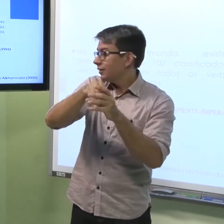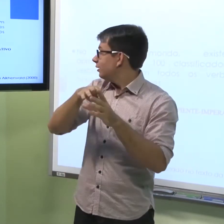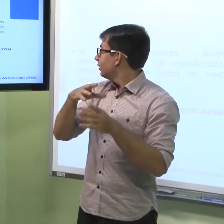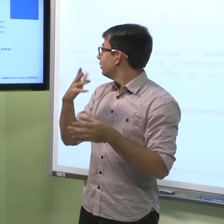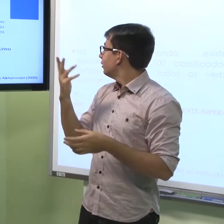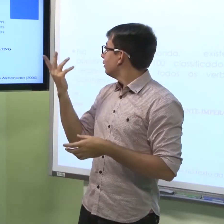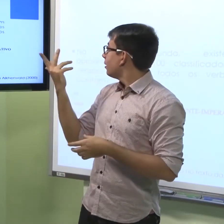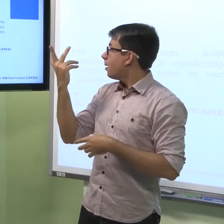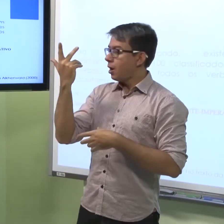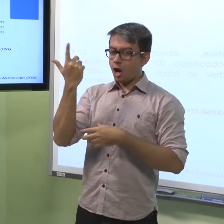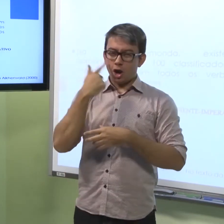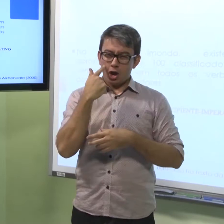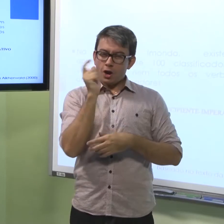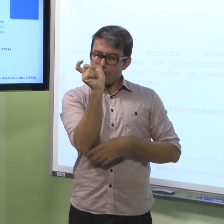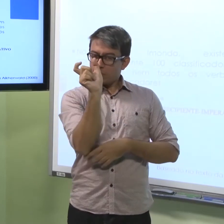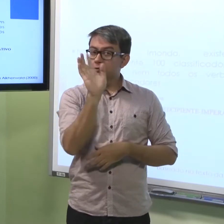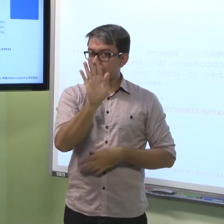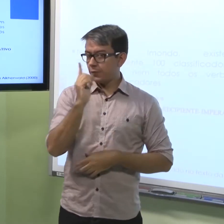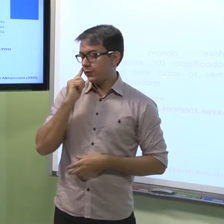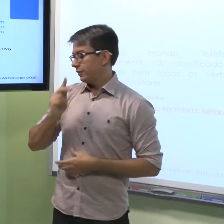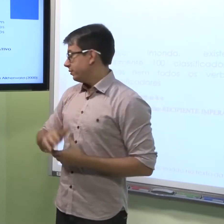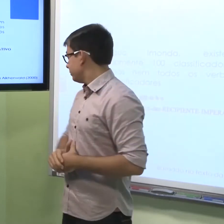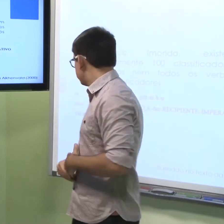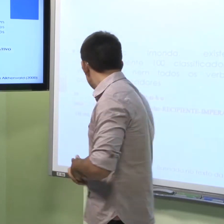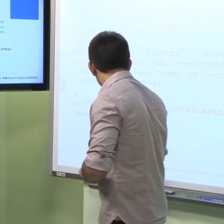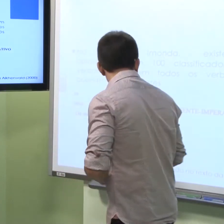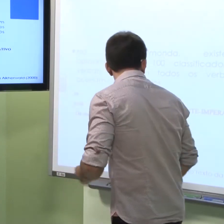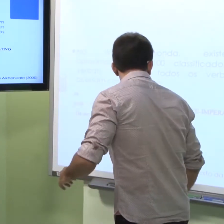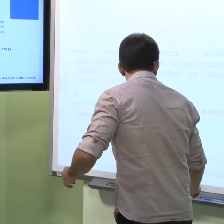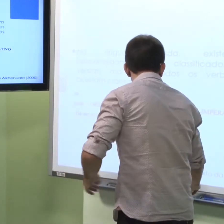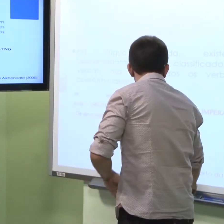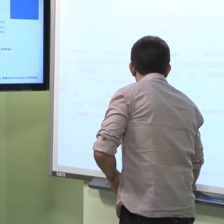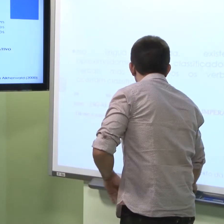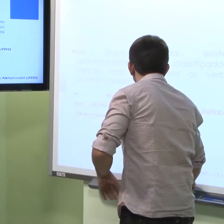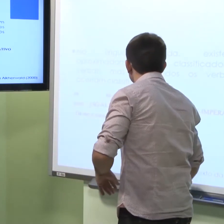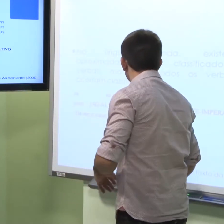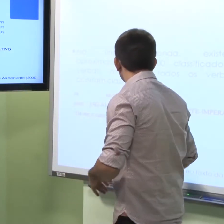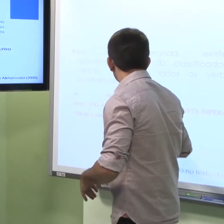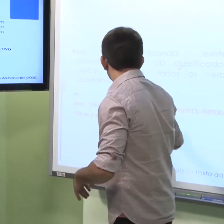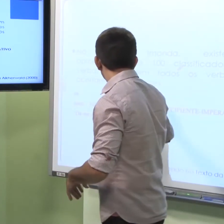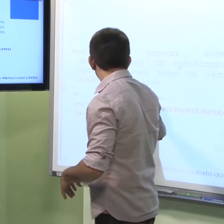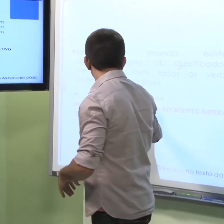E eu vou mostrar para vocês como que são esses classificadores dentro dessa língua.